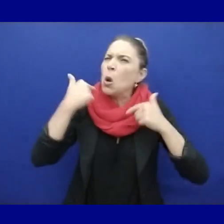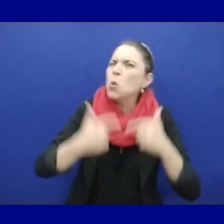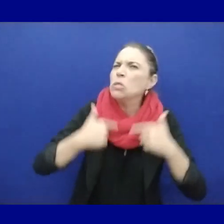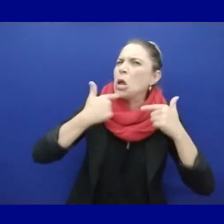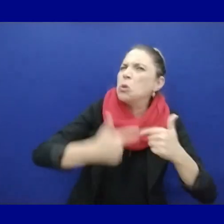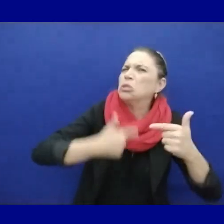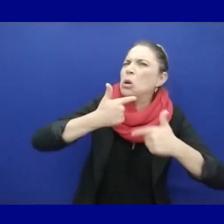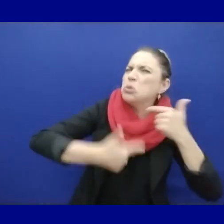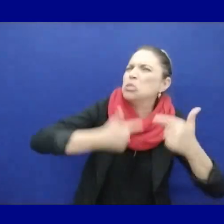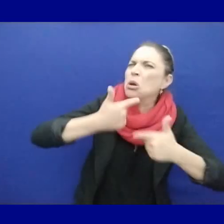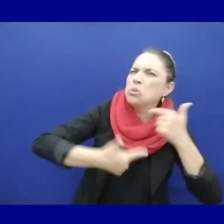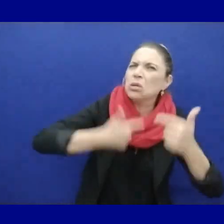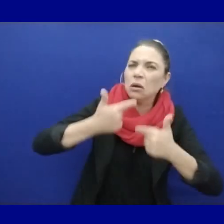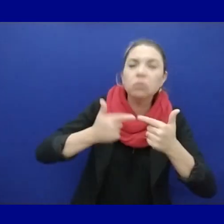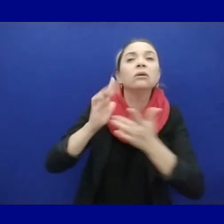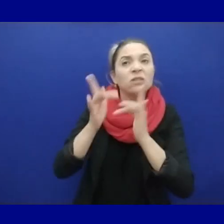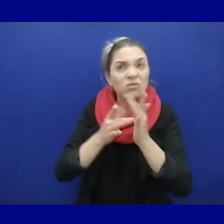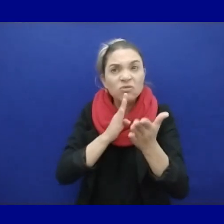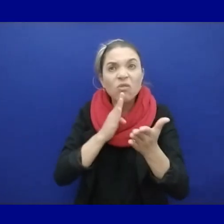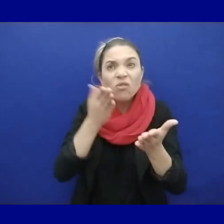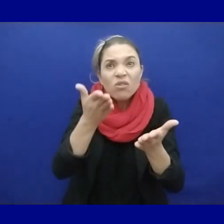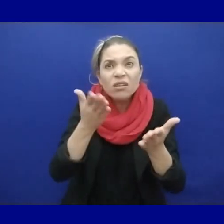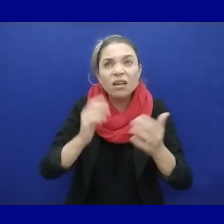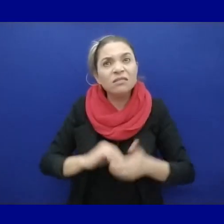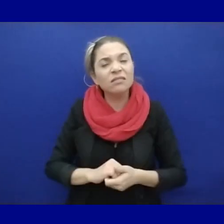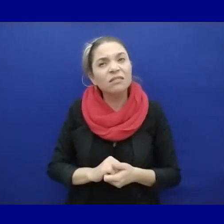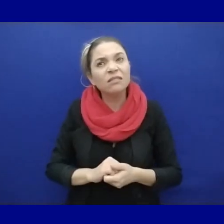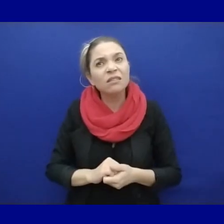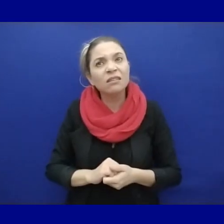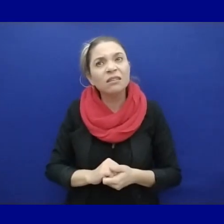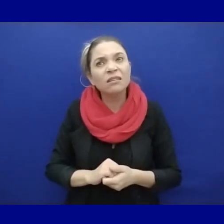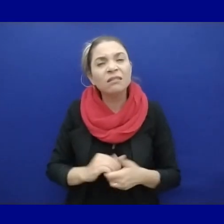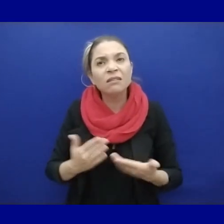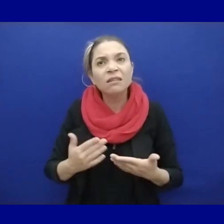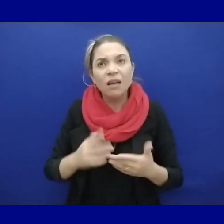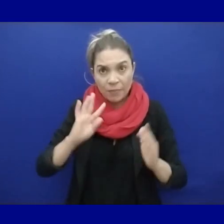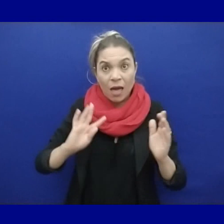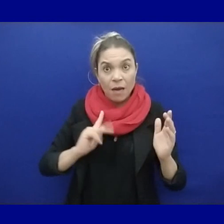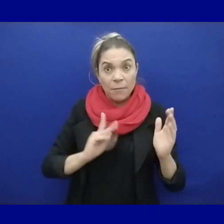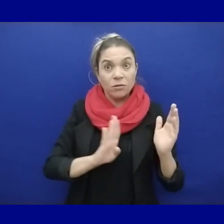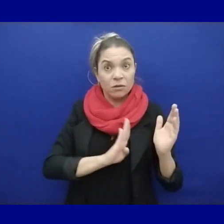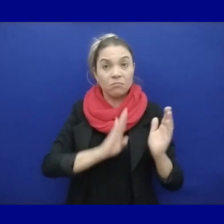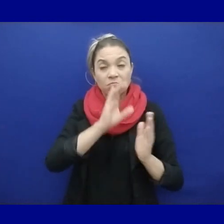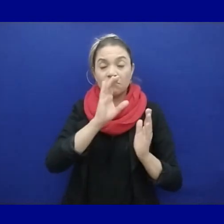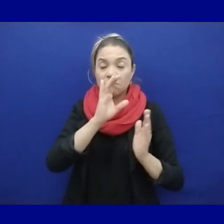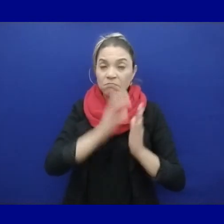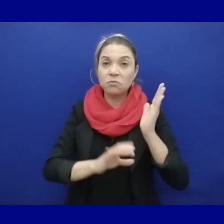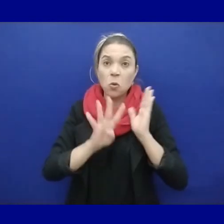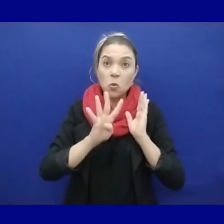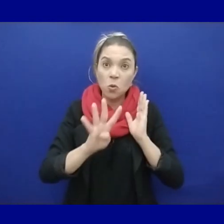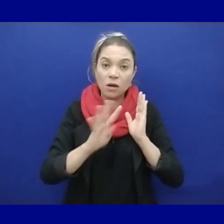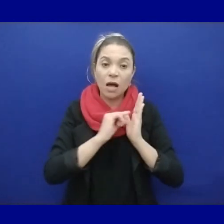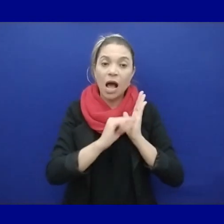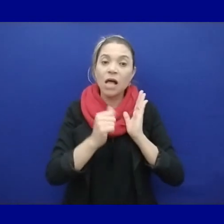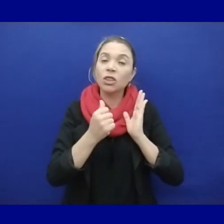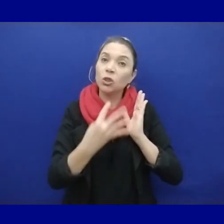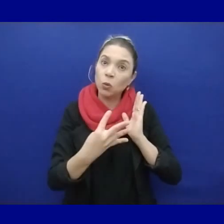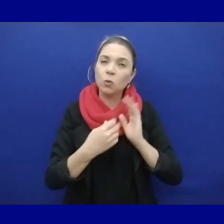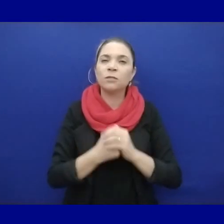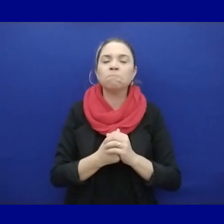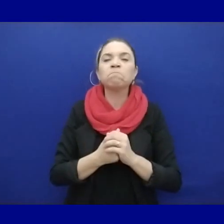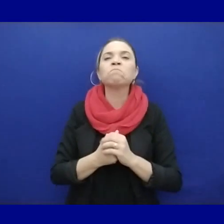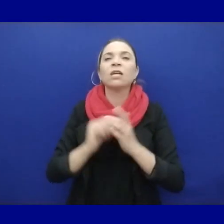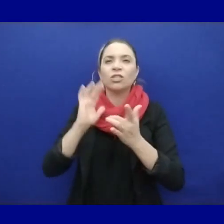isso ele é um perfeito sumo sacerdote. Veja aí Hebreus 4, 14.